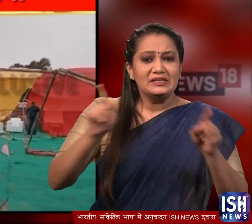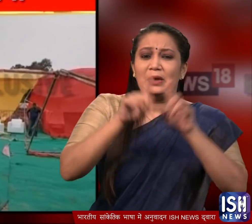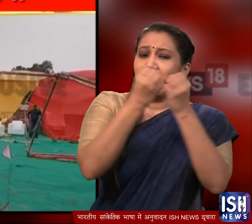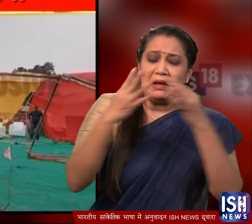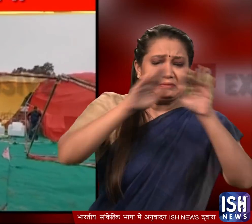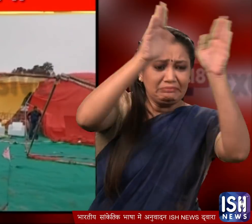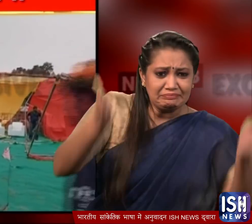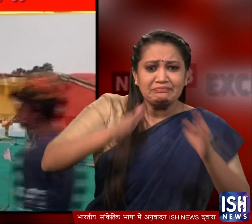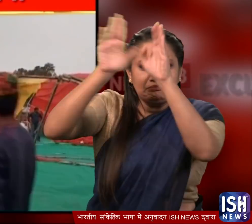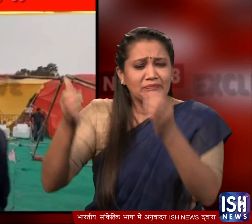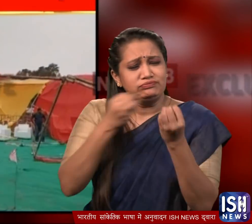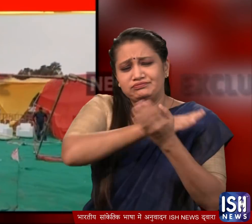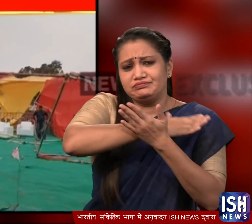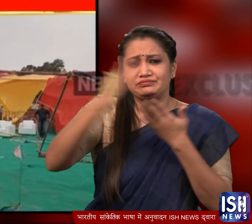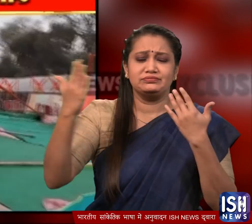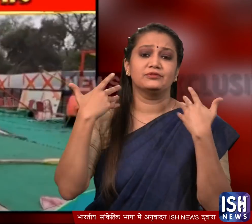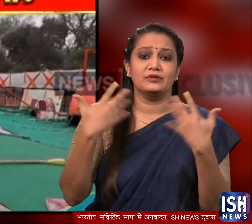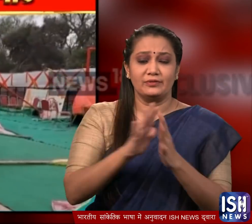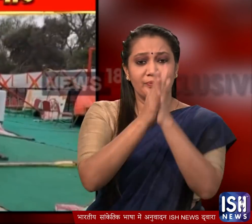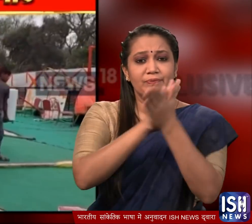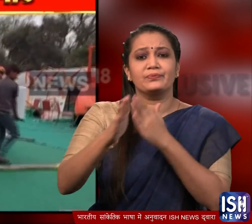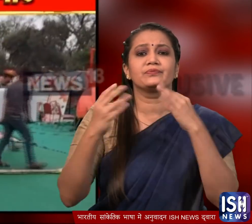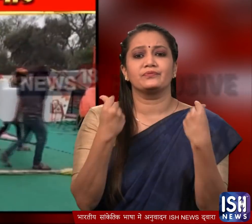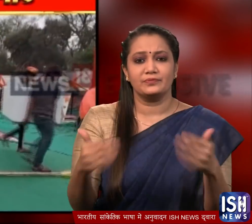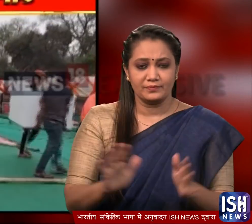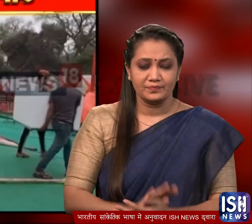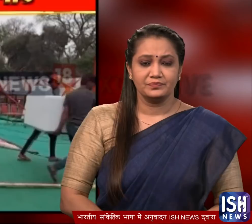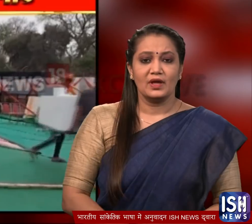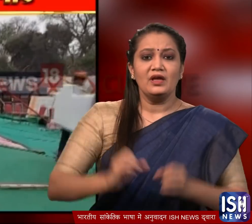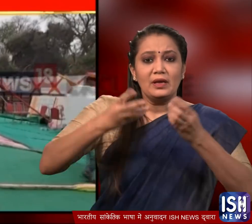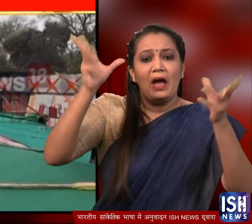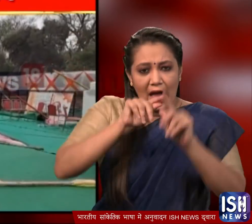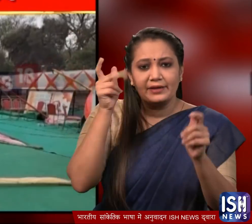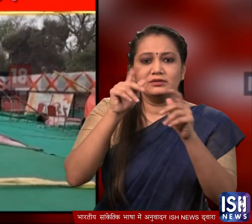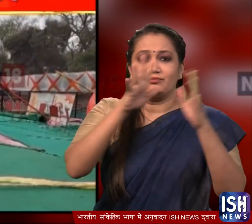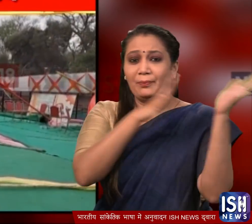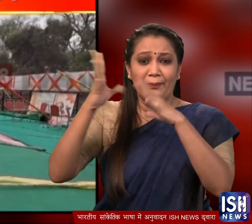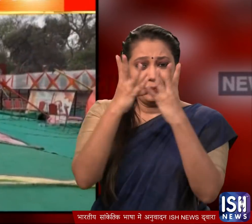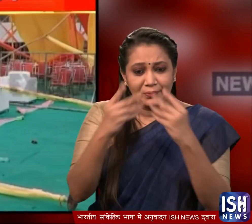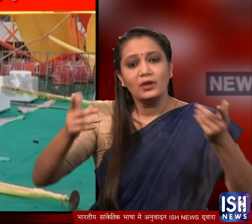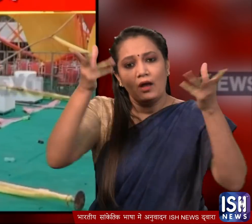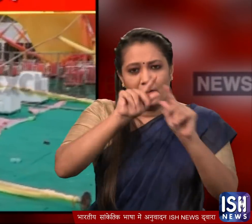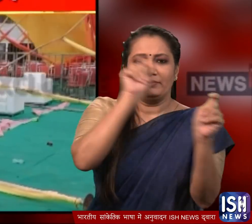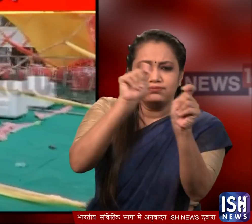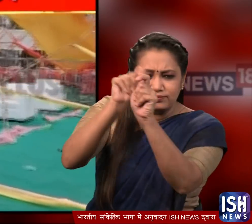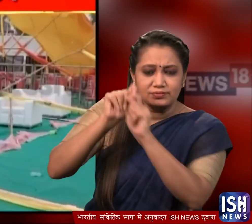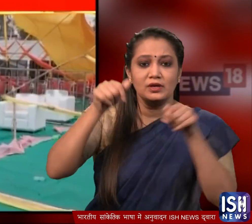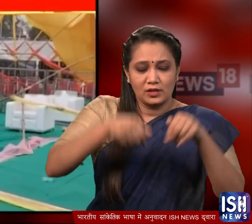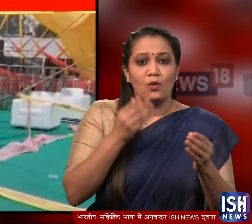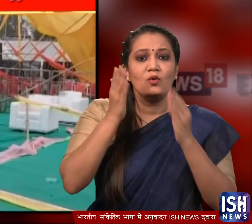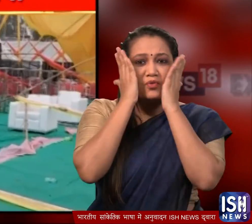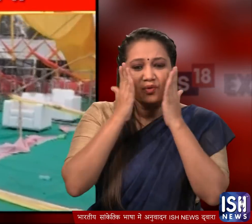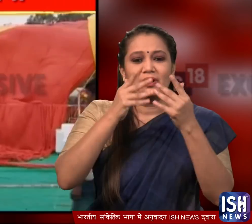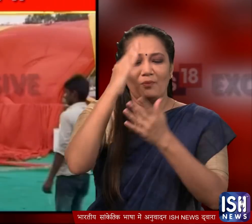इसी तरह कई और पंडाल भी आंधी में तबाह हो गए। तूफान के शांत होने के बाद लोग उन पंडालों को दोबारा ठीक करते दिखाई दिए। बताया गया कि वहां